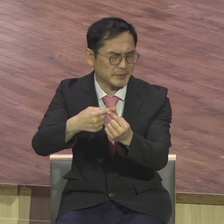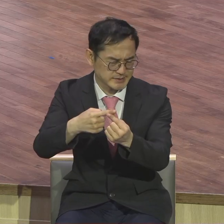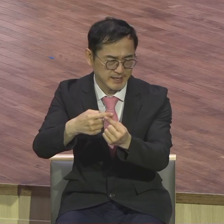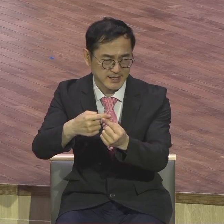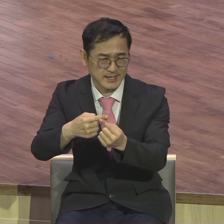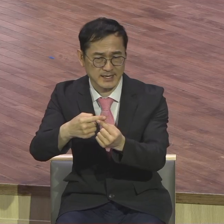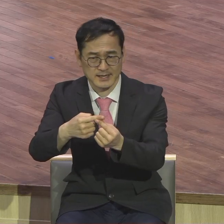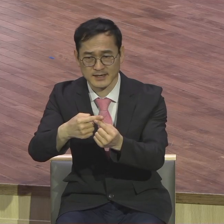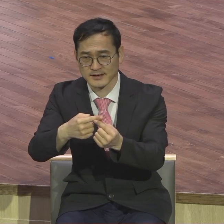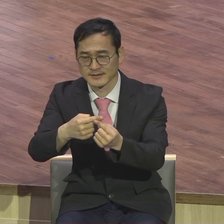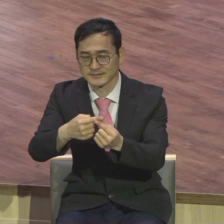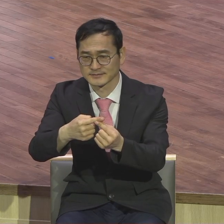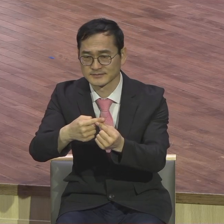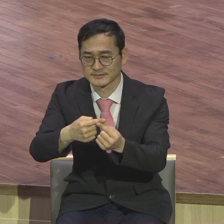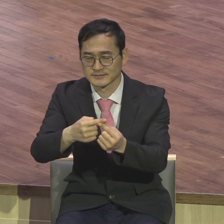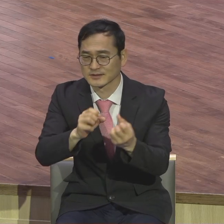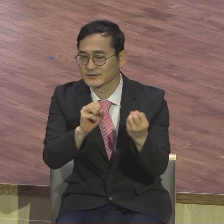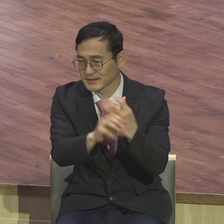개명이오.